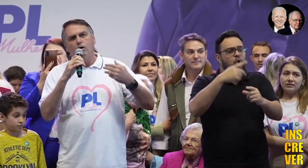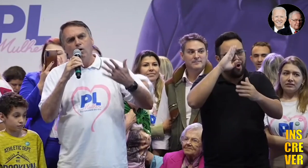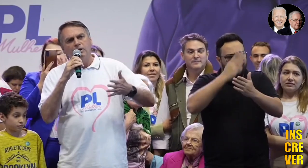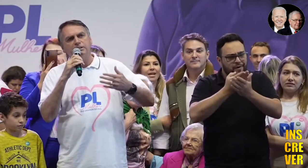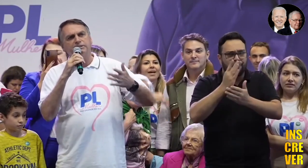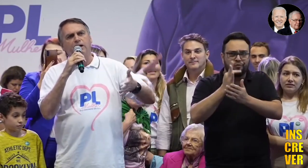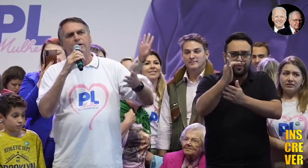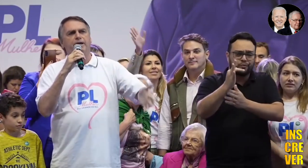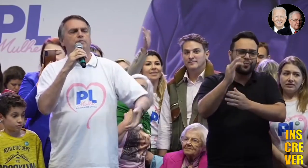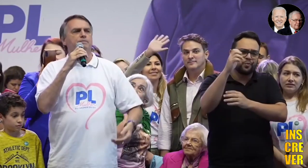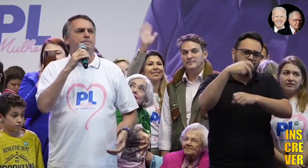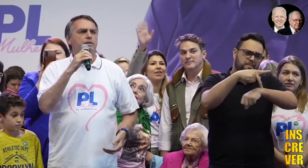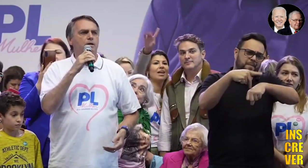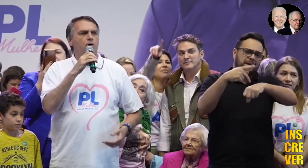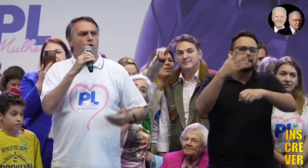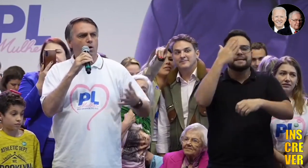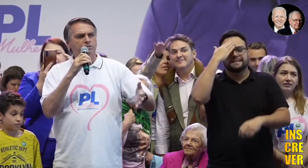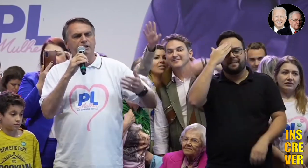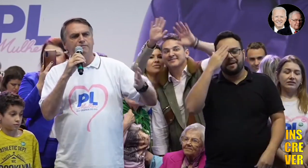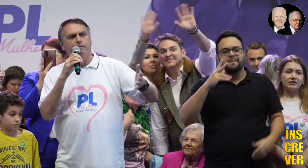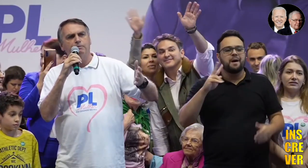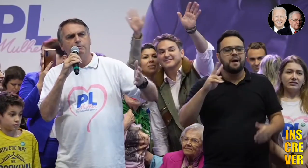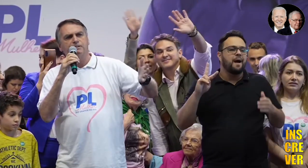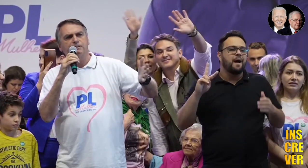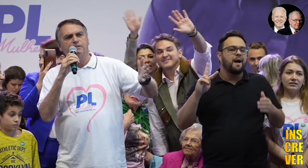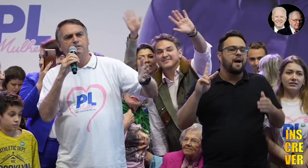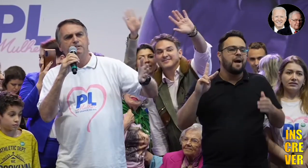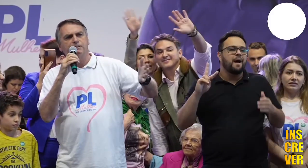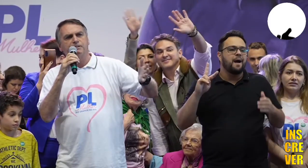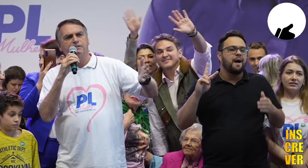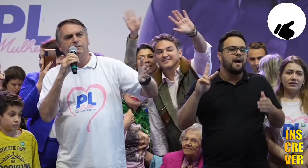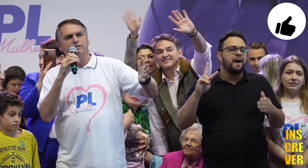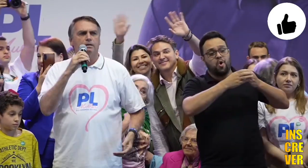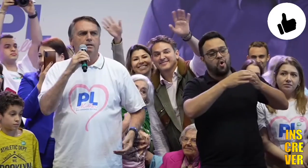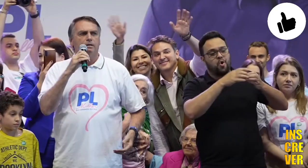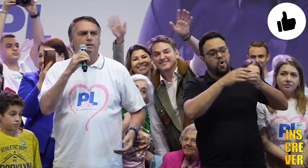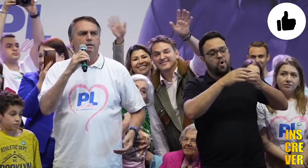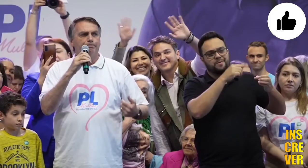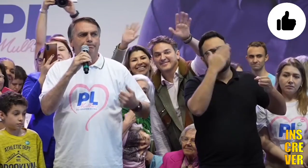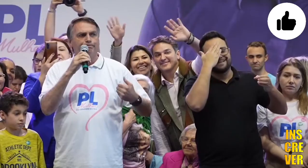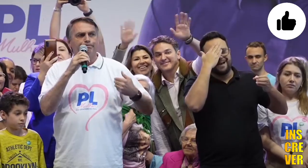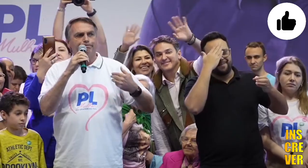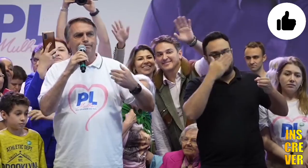Sabemos onde está o erro, onde devemos investir.